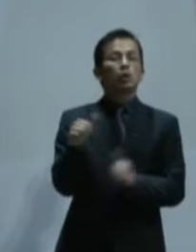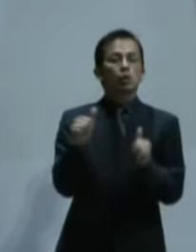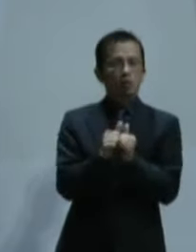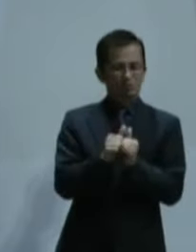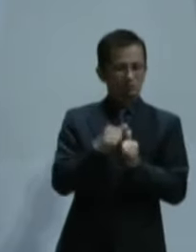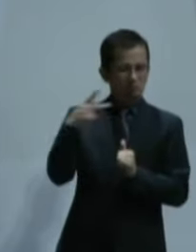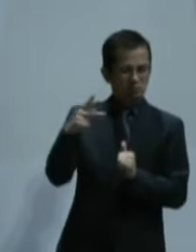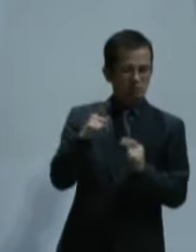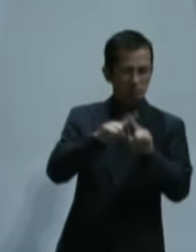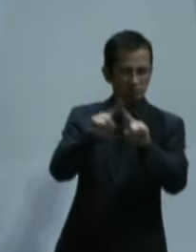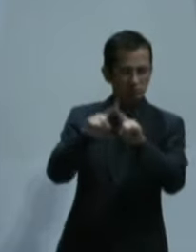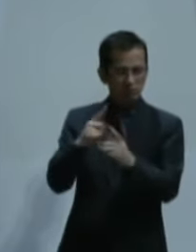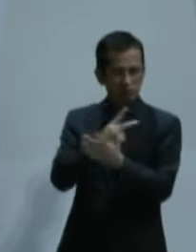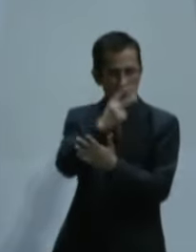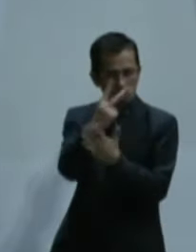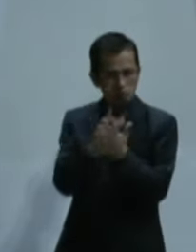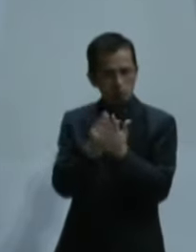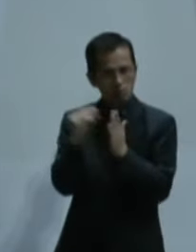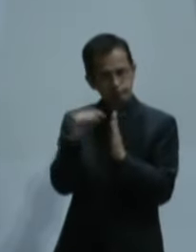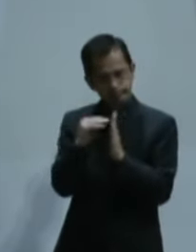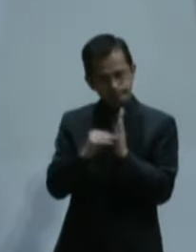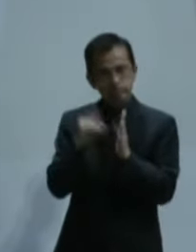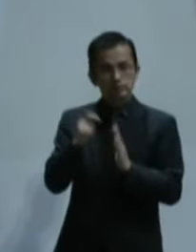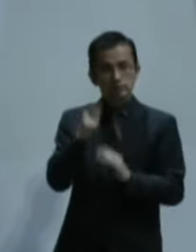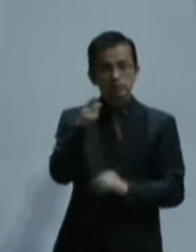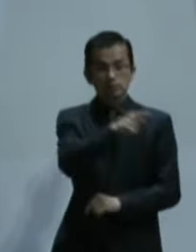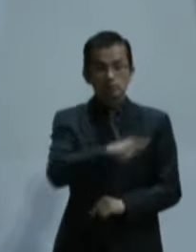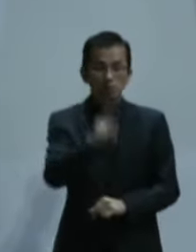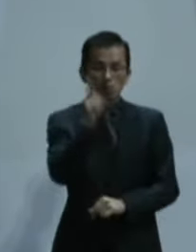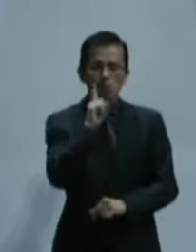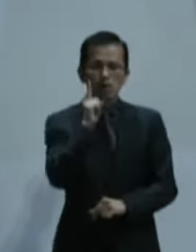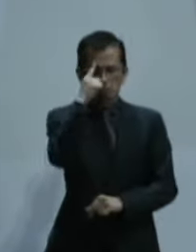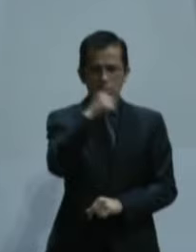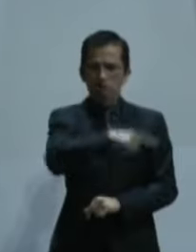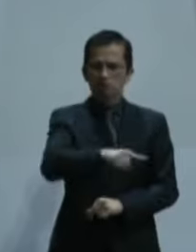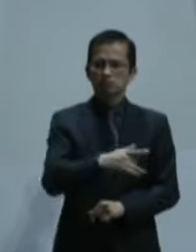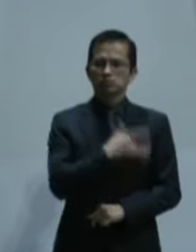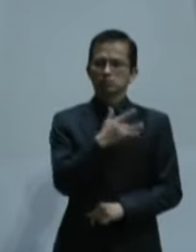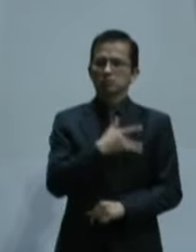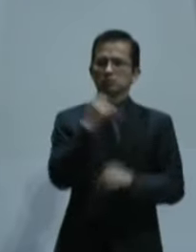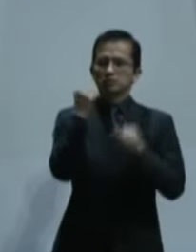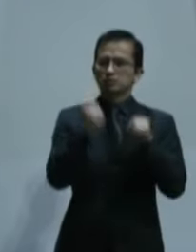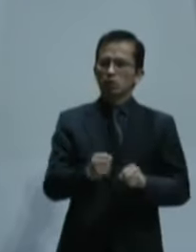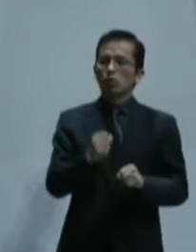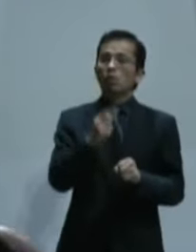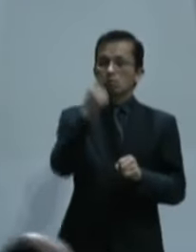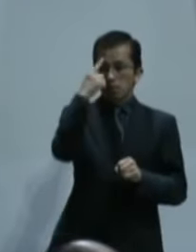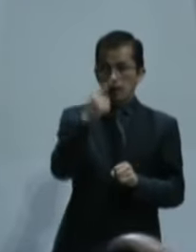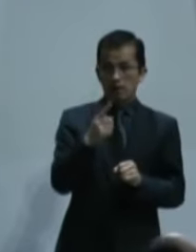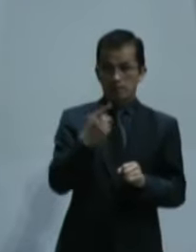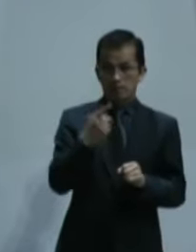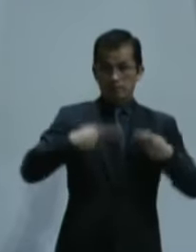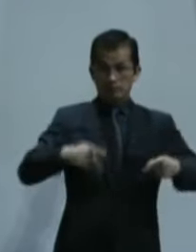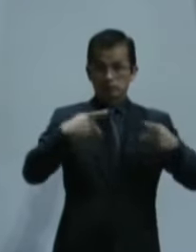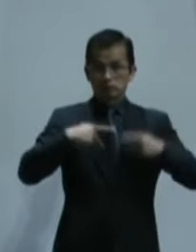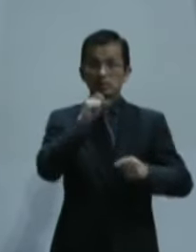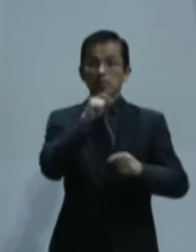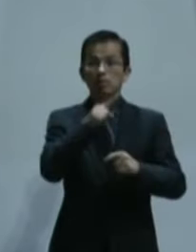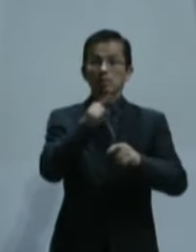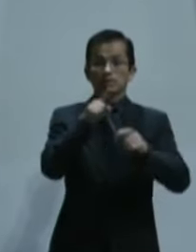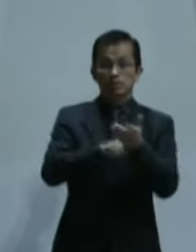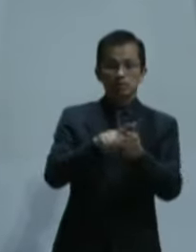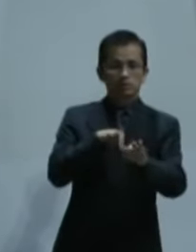sus diferentes programas a las mujeres a tener seguridad tanto en el ámbito personal como en el